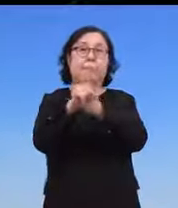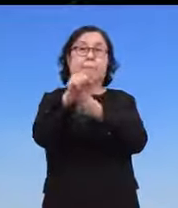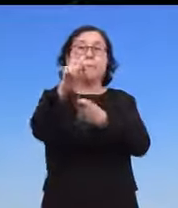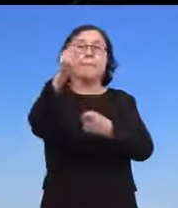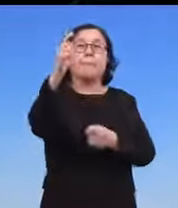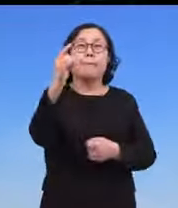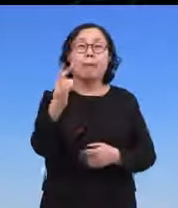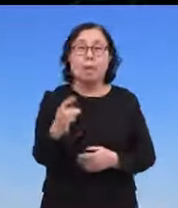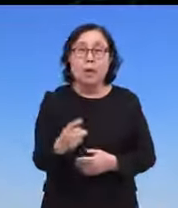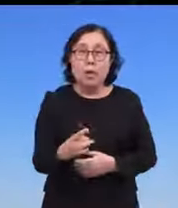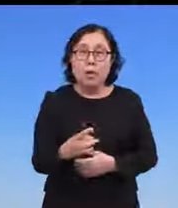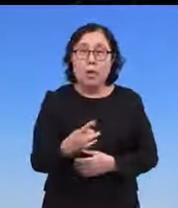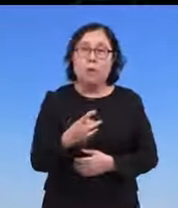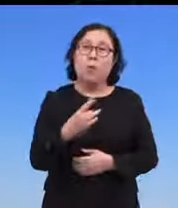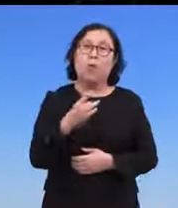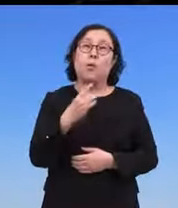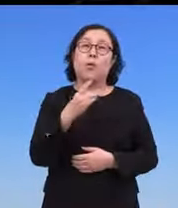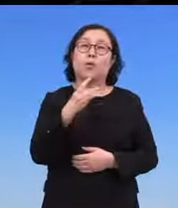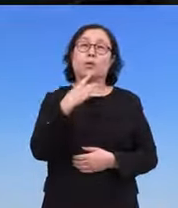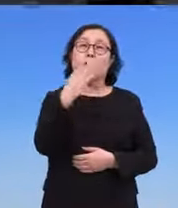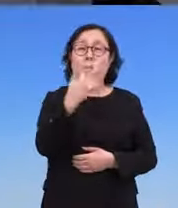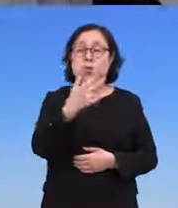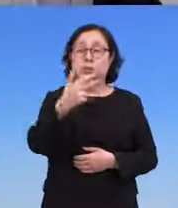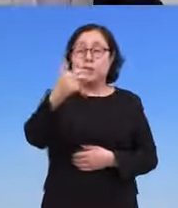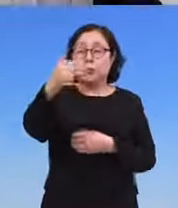오직 주만 따라갑니다.